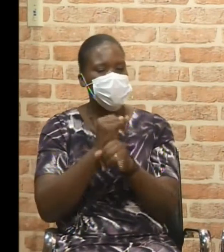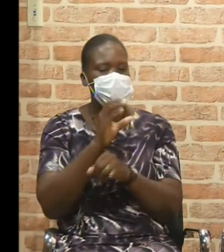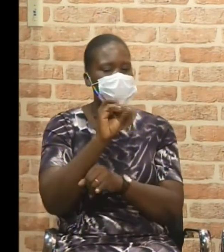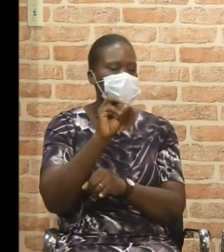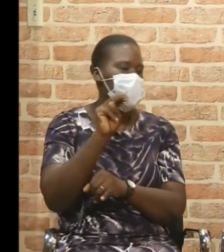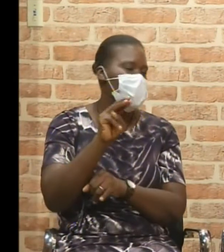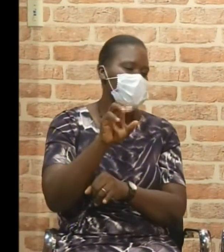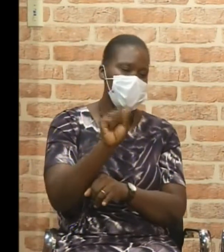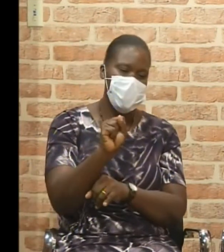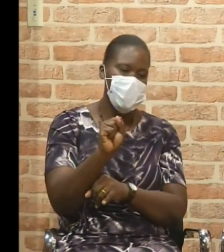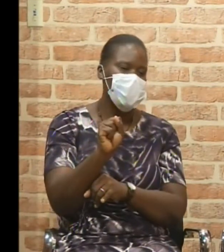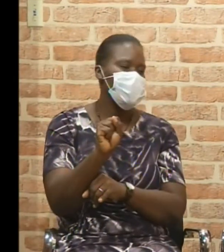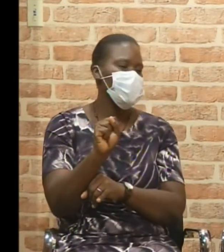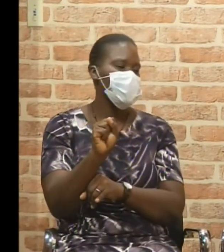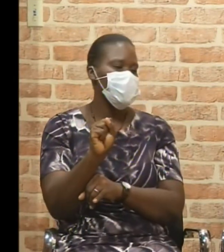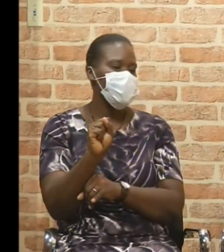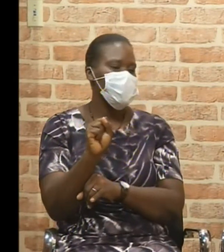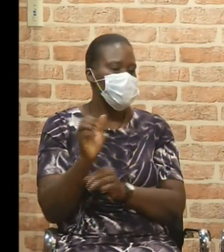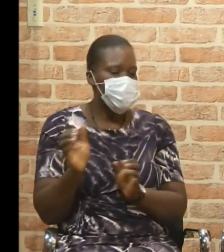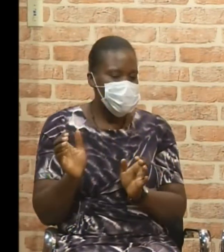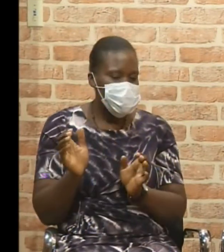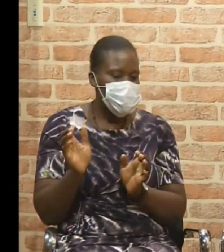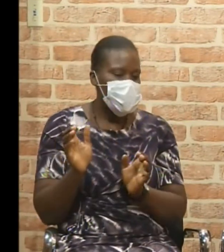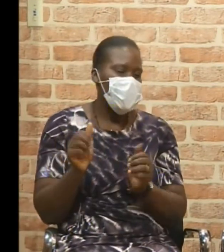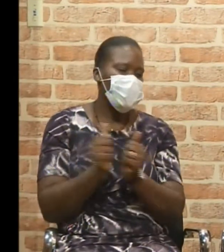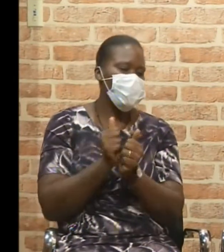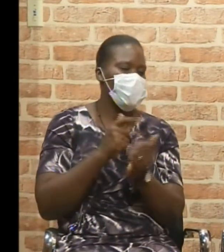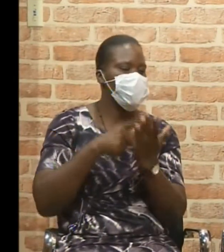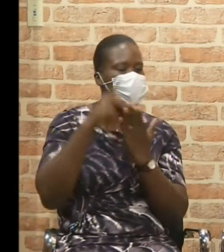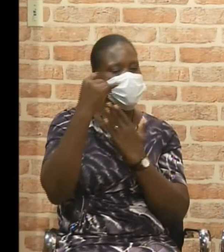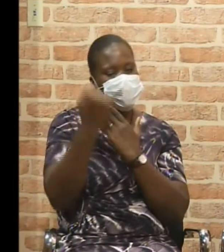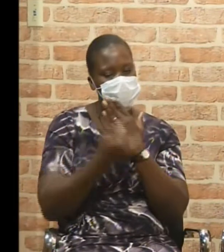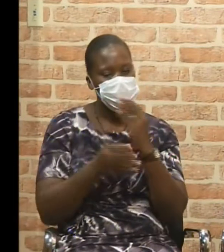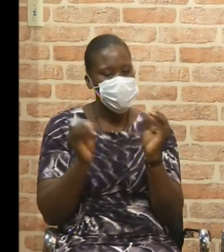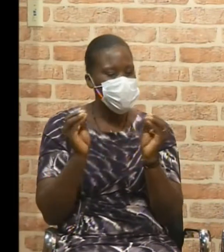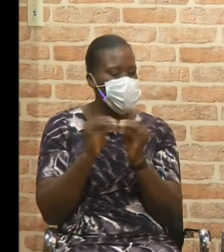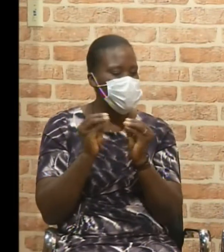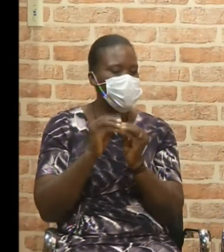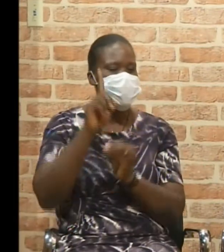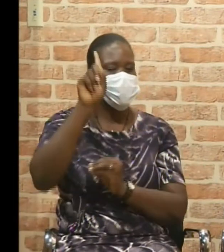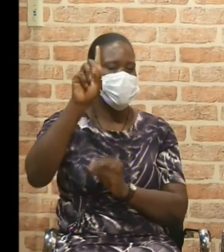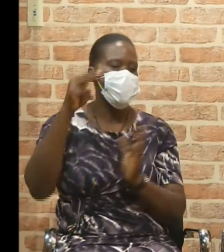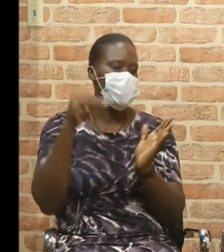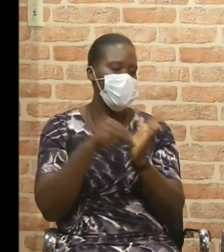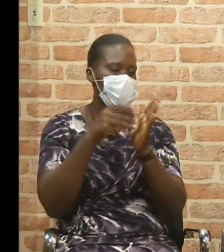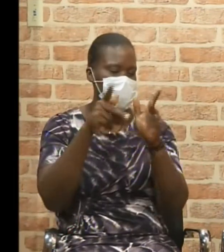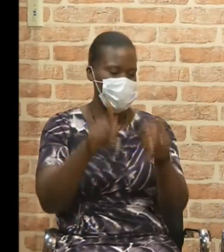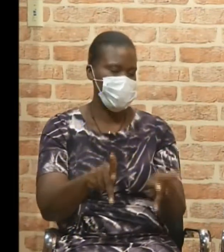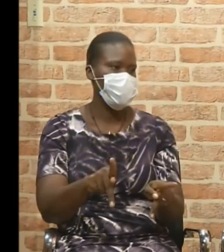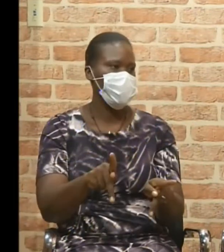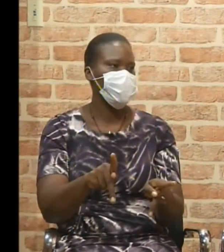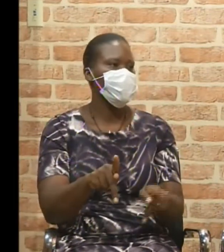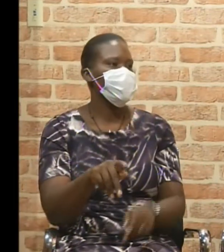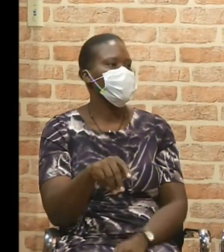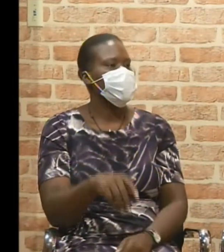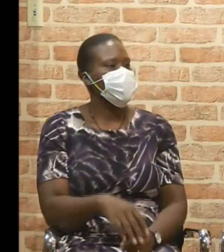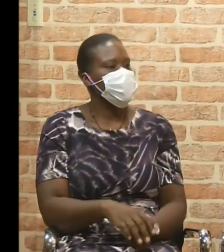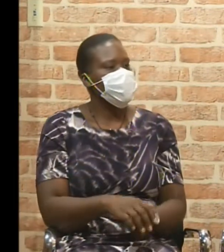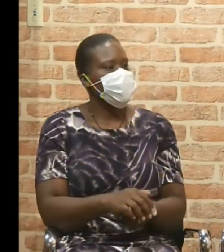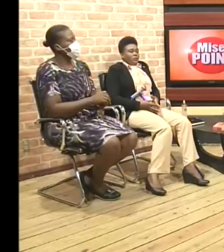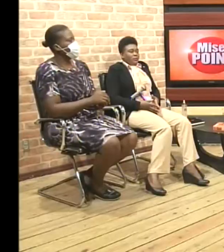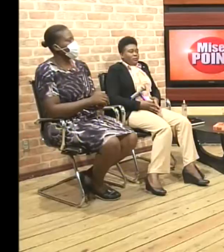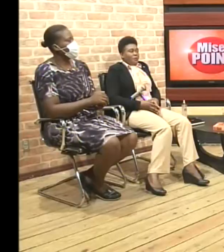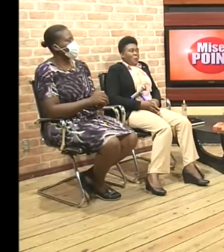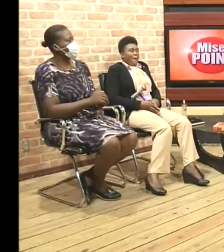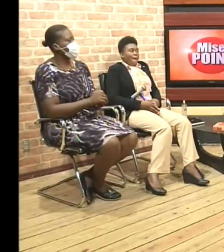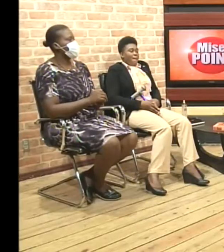donc c'est-à-dire qui a avancé avec des projets qui fait, donc nous avons parlé de plus que 1 million de monde, je dis à la. Dans l'autre pays, prend